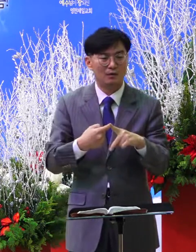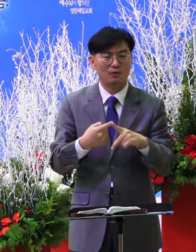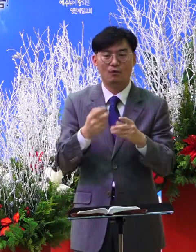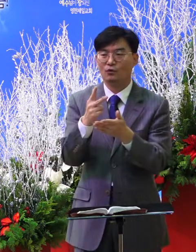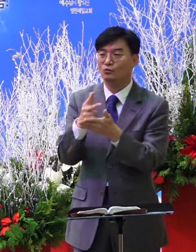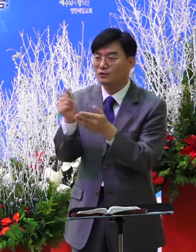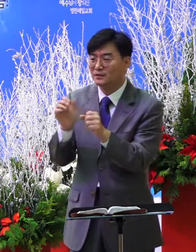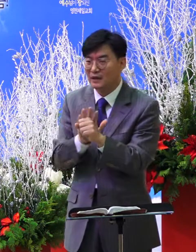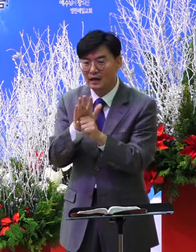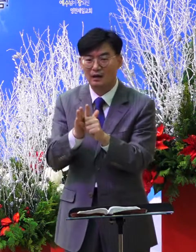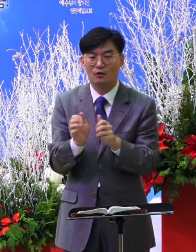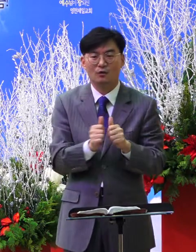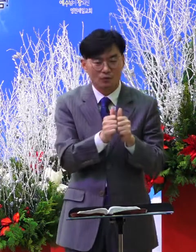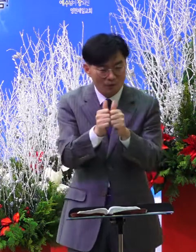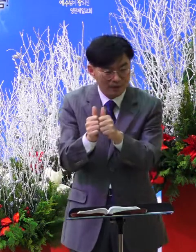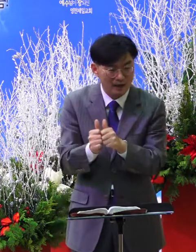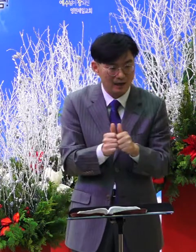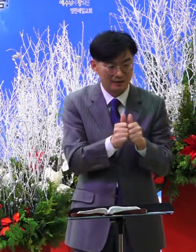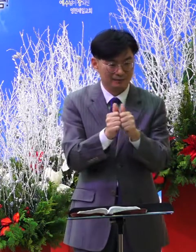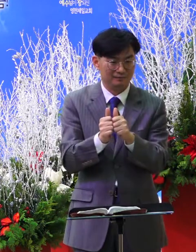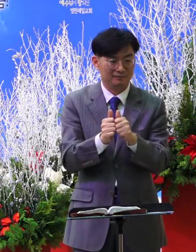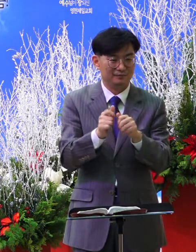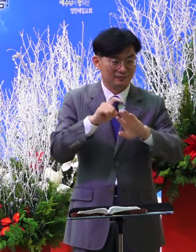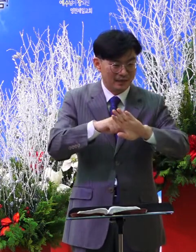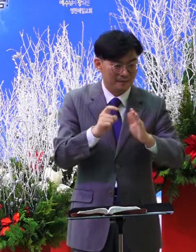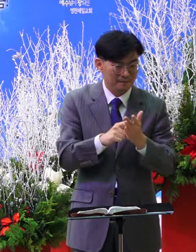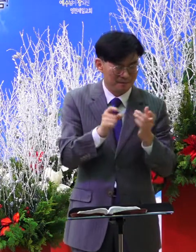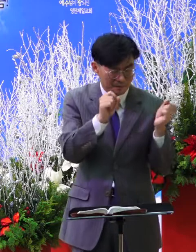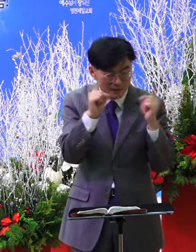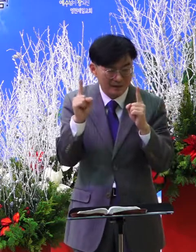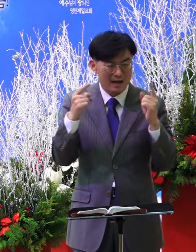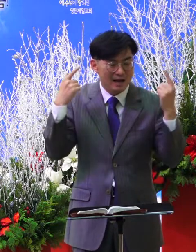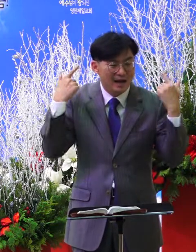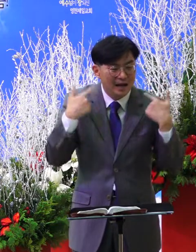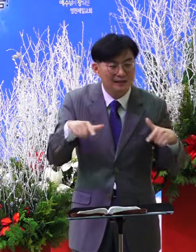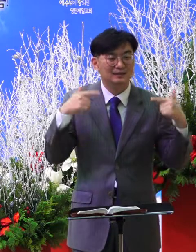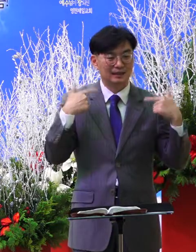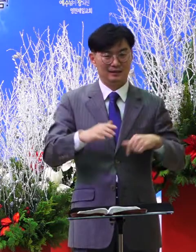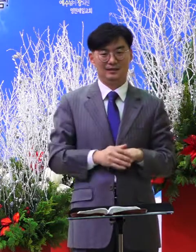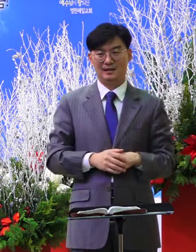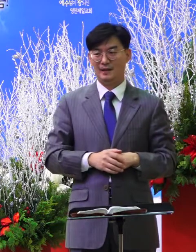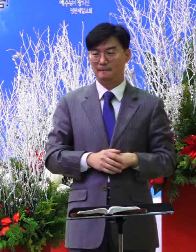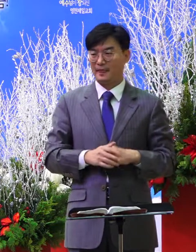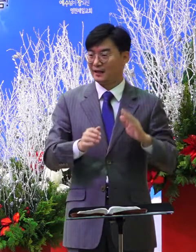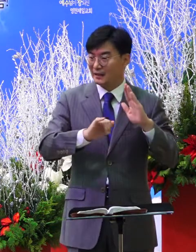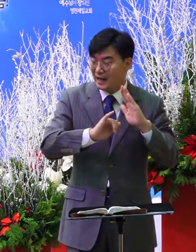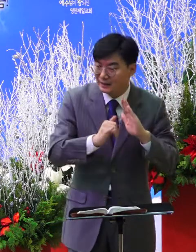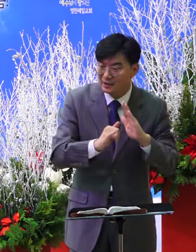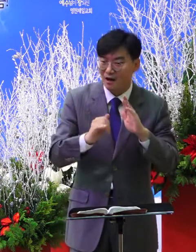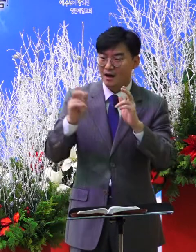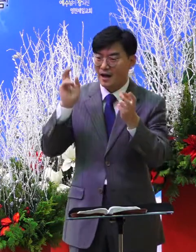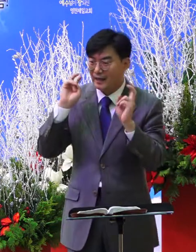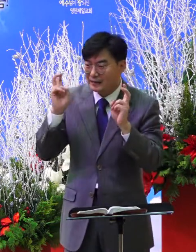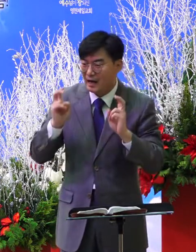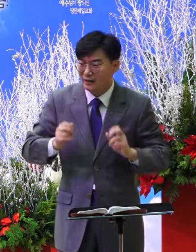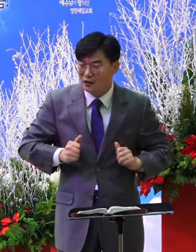주님과 동행하며 살아야 합니다. 가정에서 열심히 살고 직장생활도 열심히